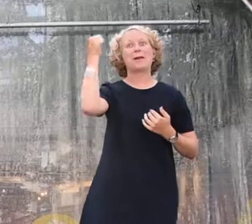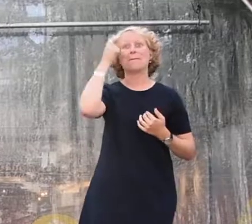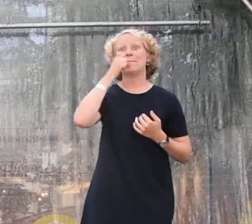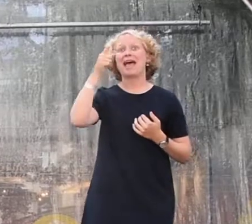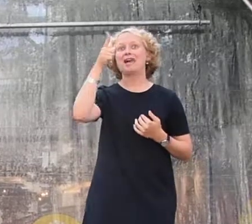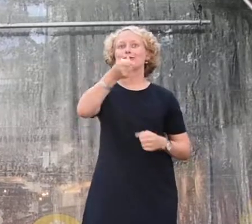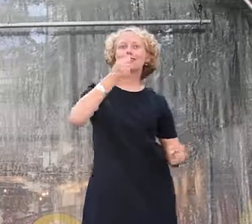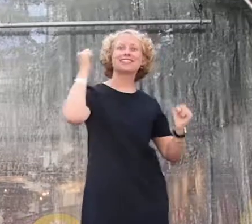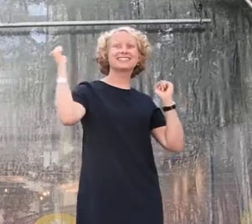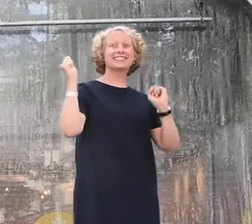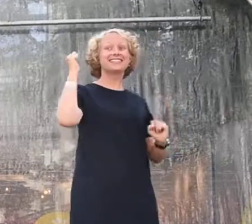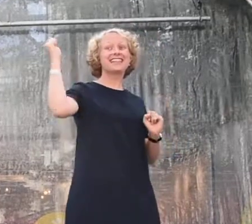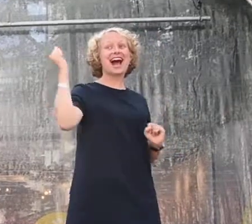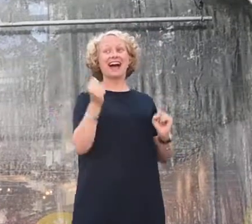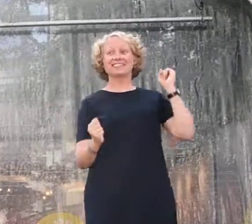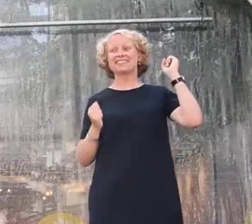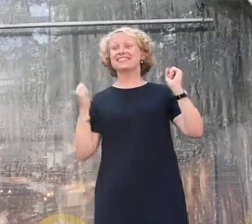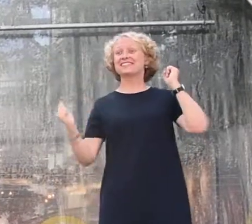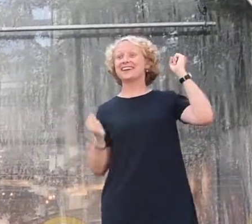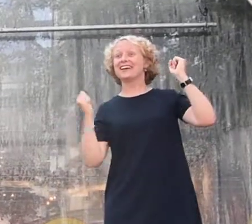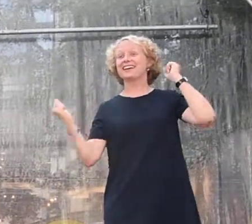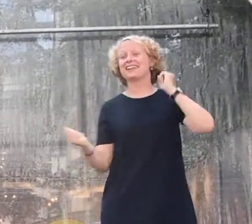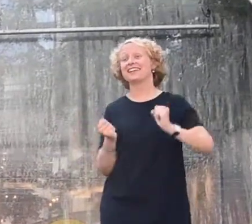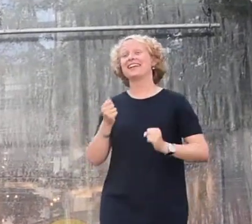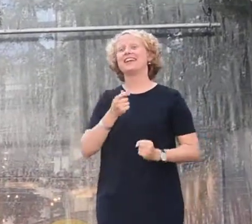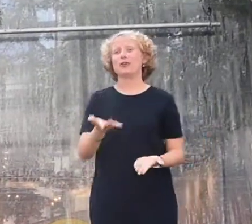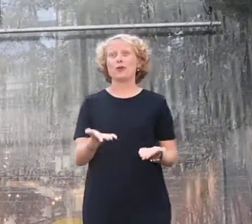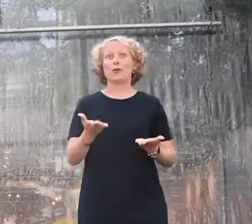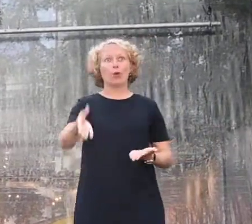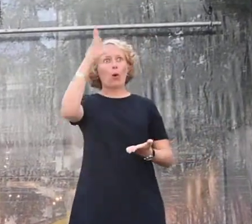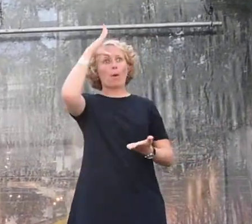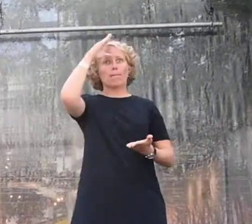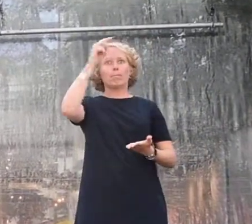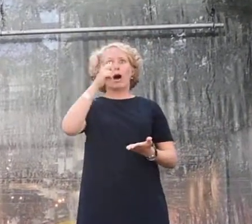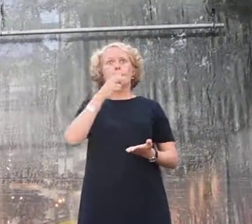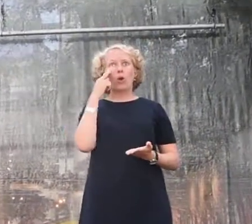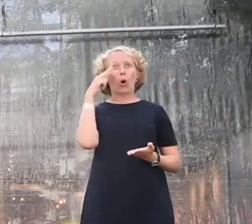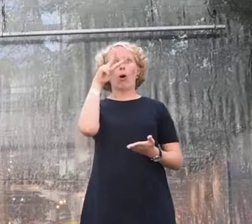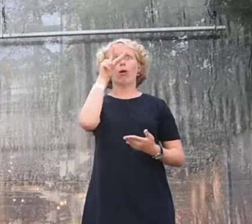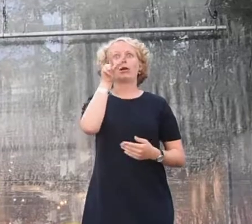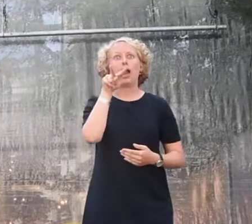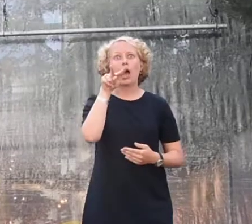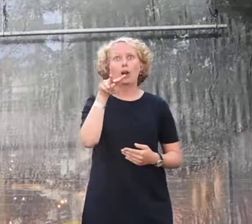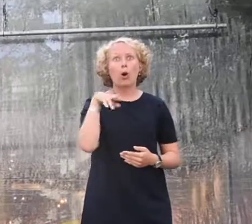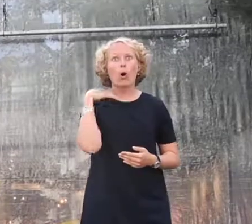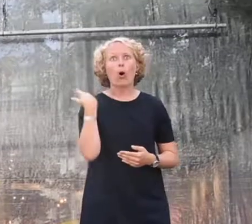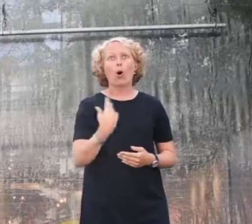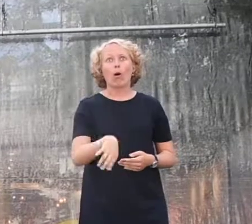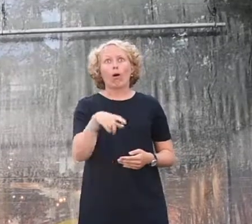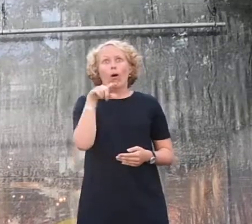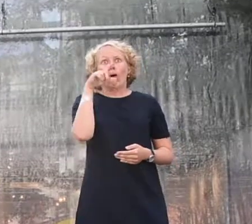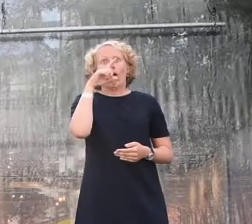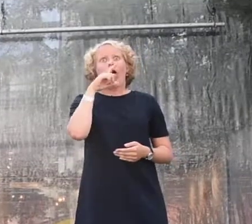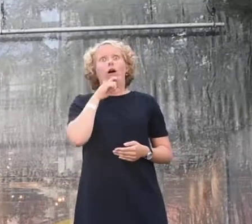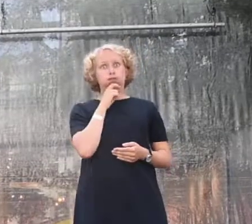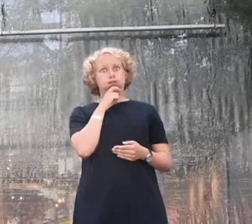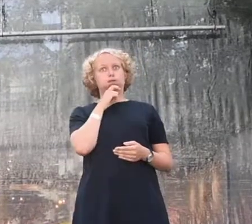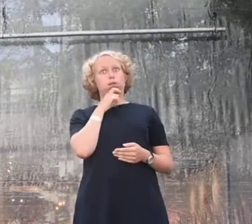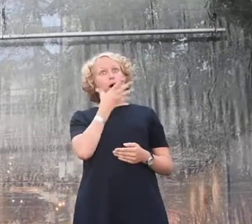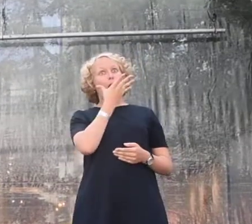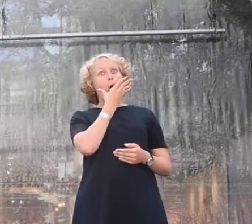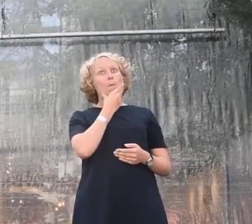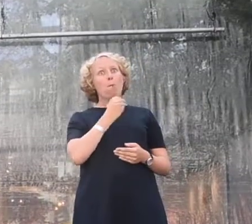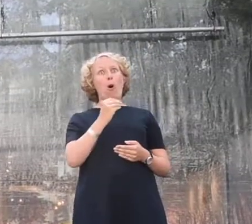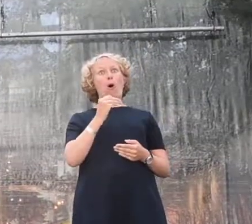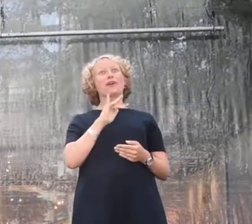meisjes vol temperament. Geen senior die zijn rust kan bewaren,